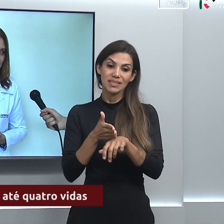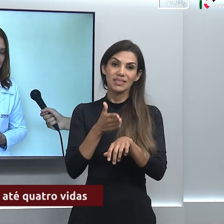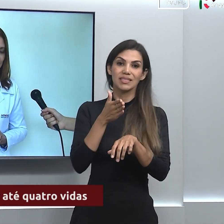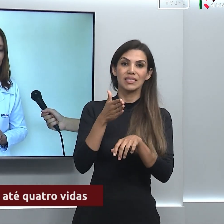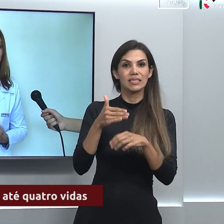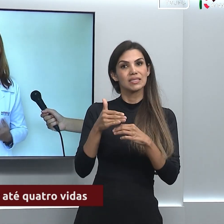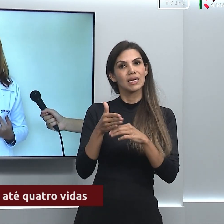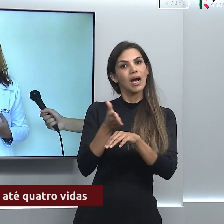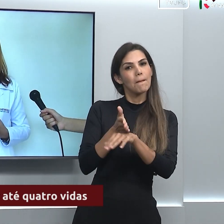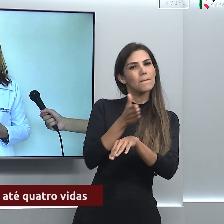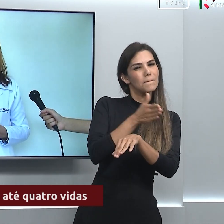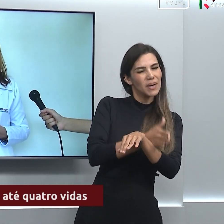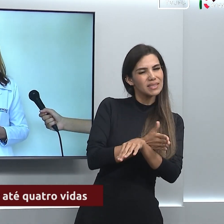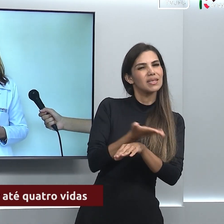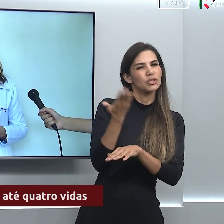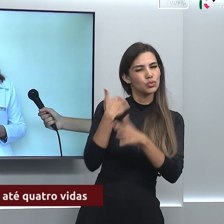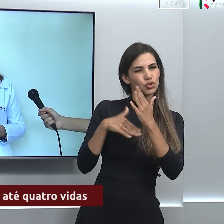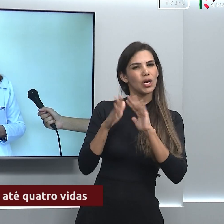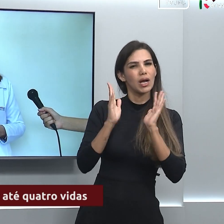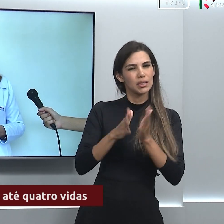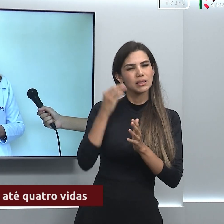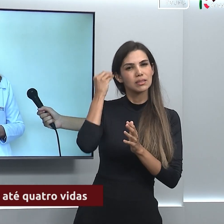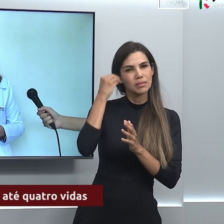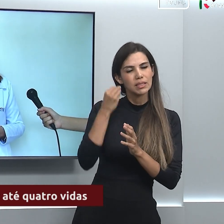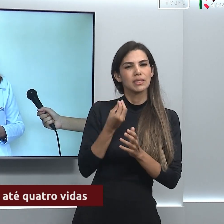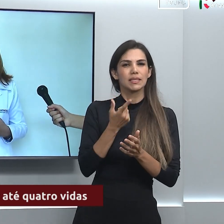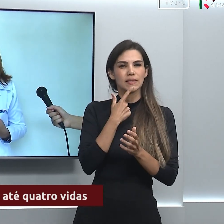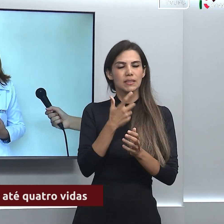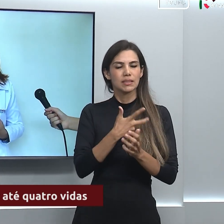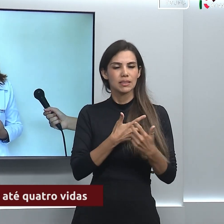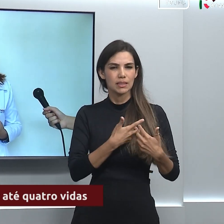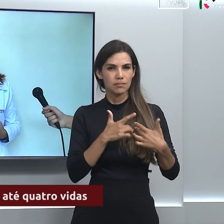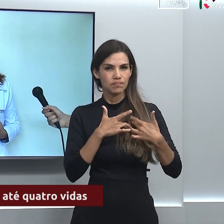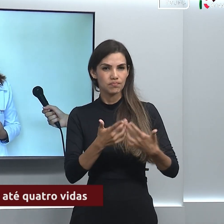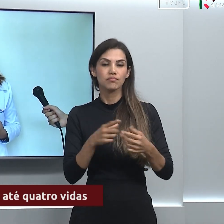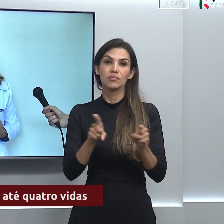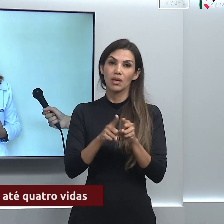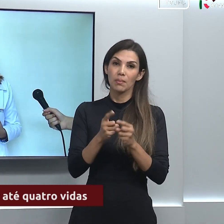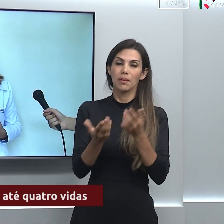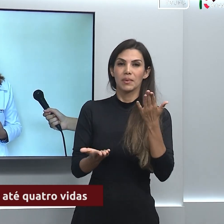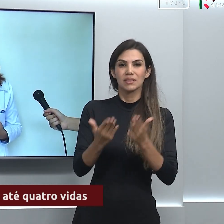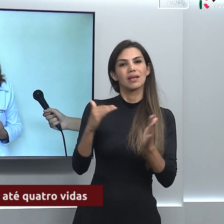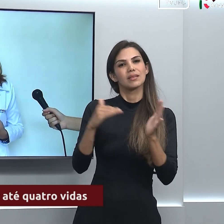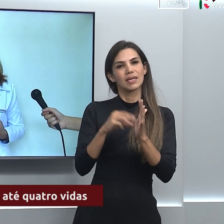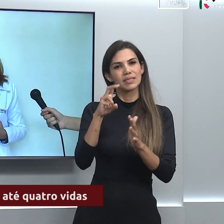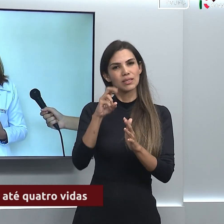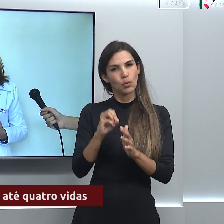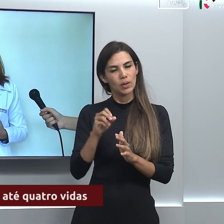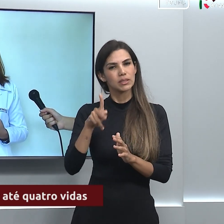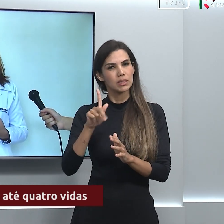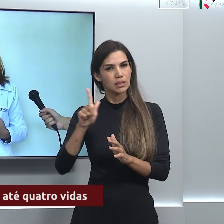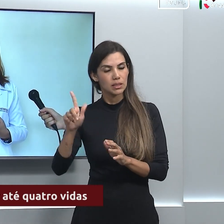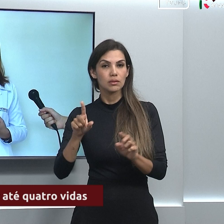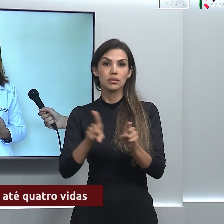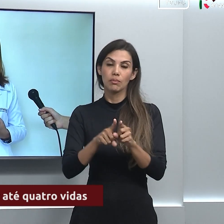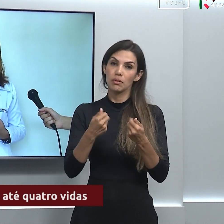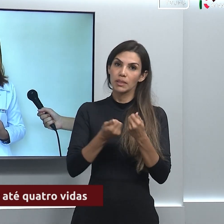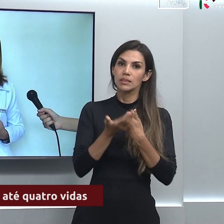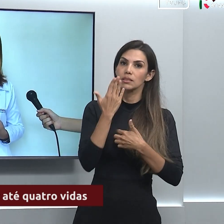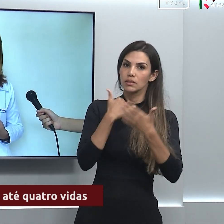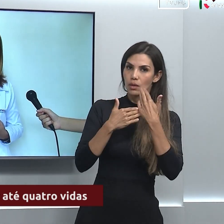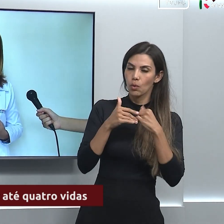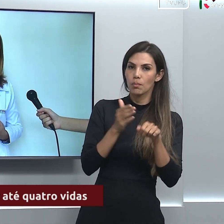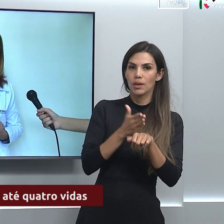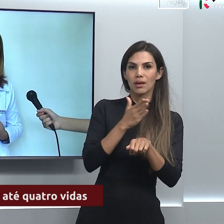os 60. Precisa ter pelo menos 50 quilos, precisa alimentar antes de vir, mas evitando alimentos gordurosos